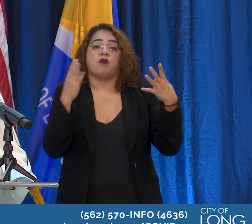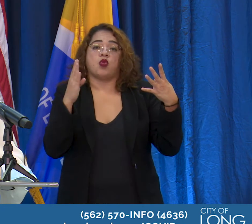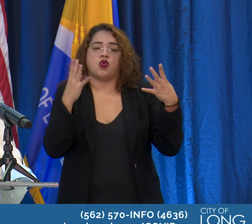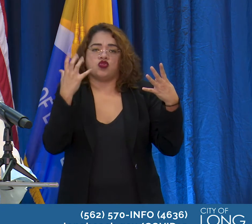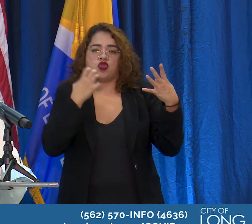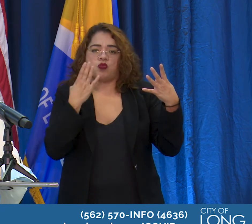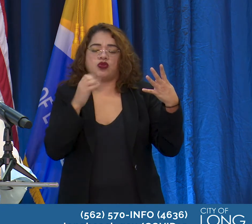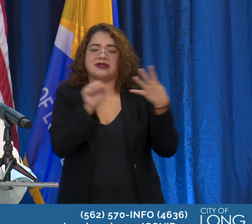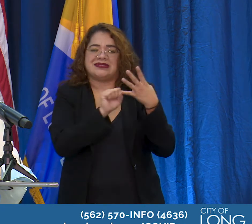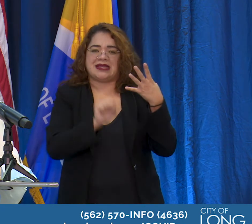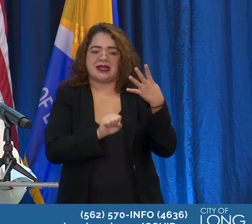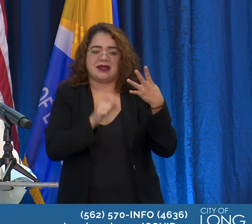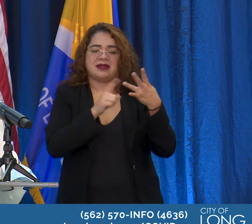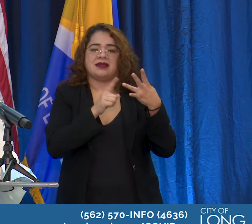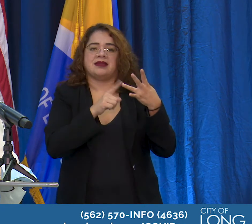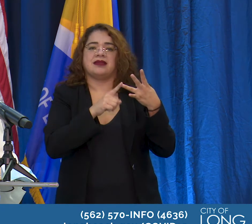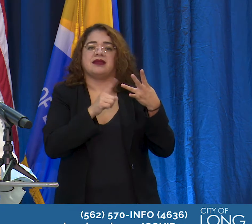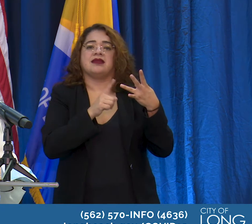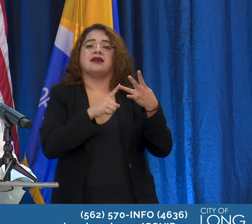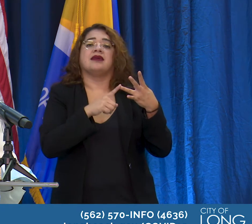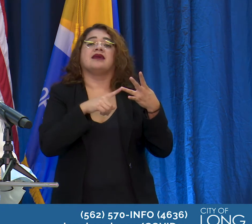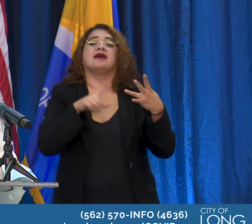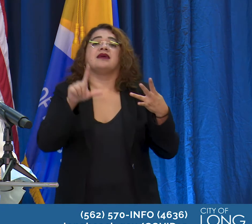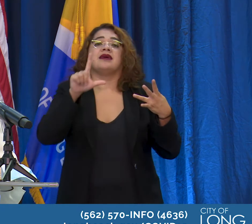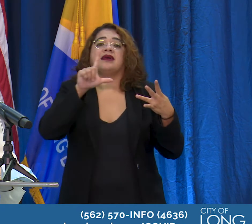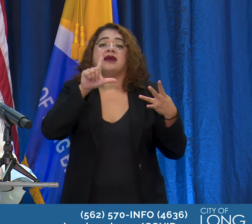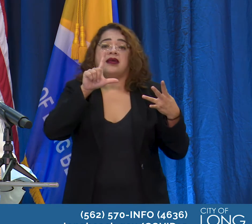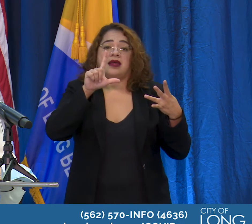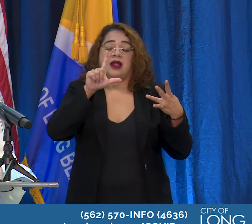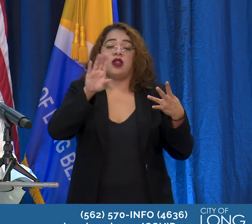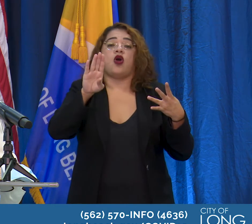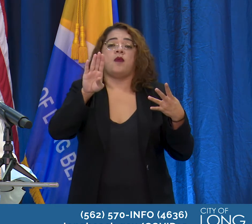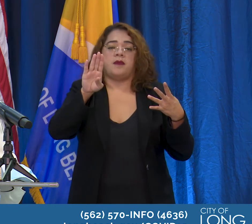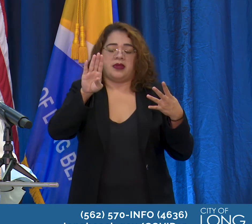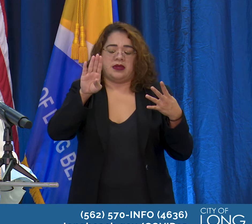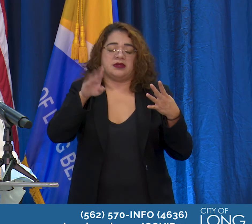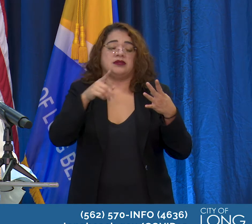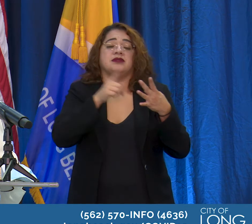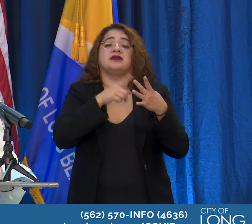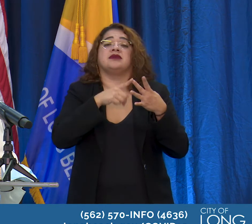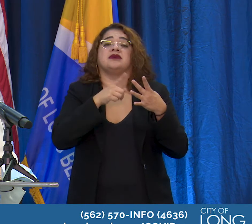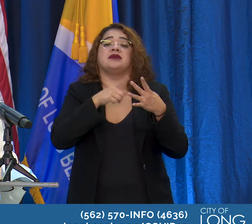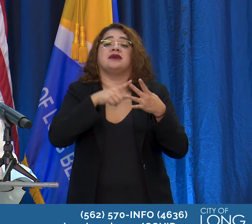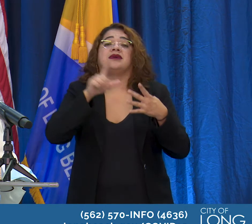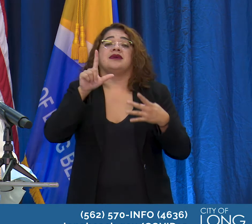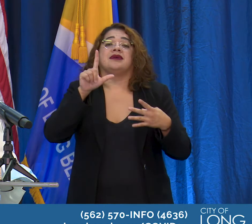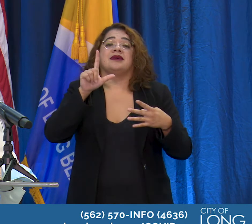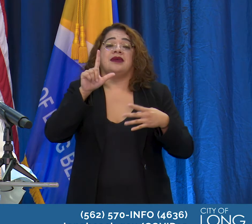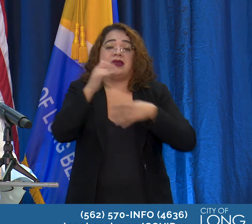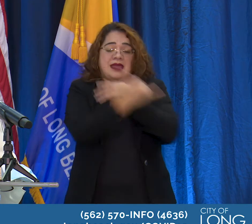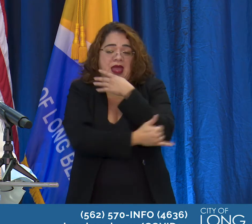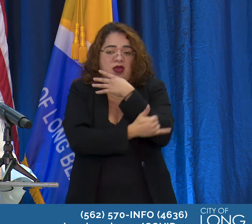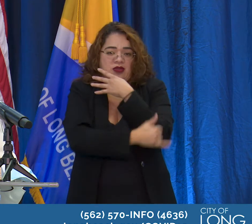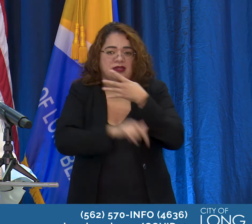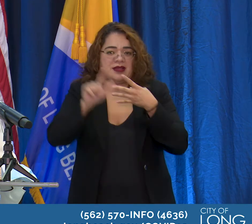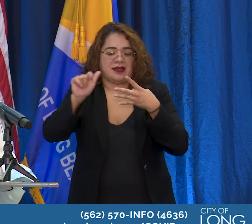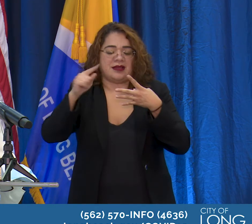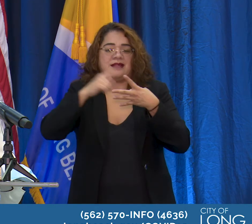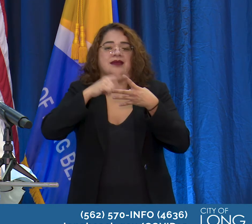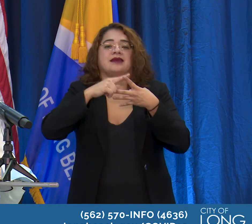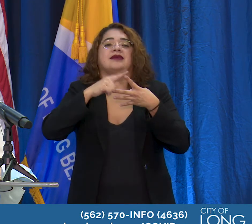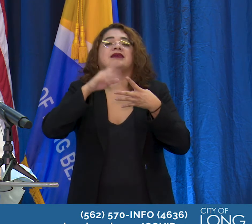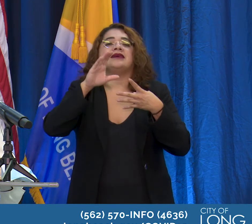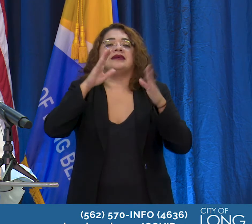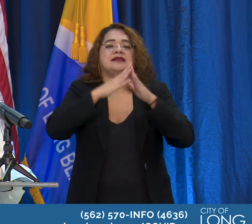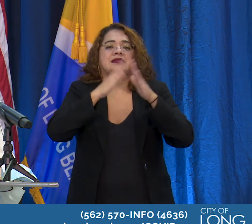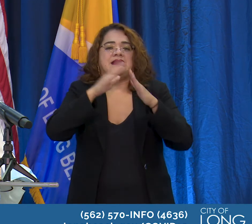era el condado de Los Ángeles y la línea gris era la ciudad de Los Ángeles. Queremos mencionar que estamos